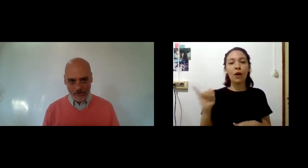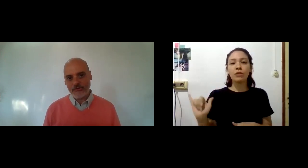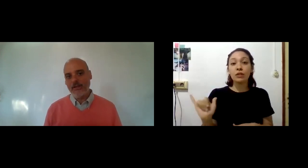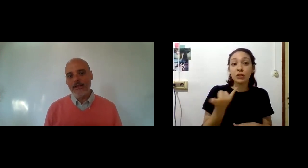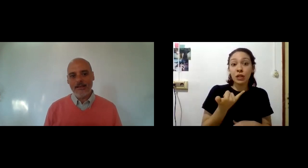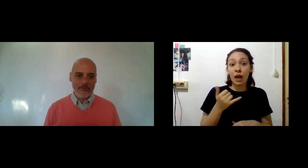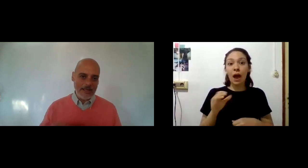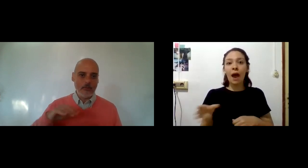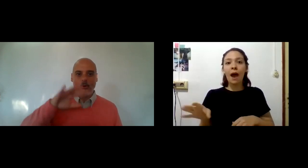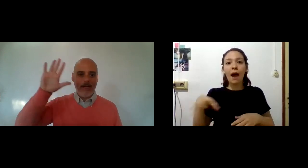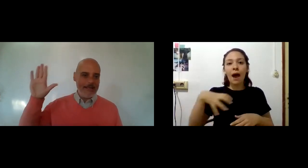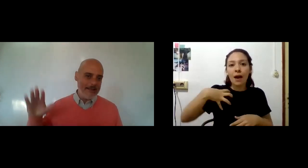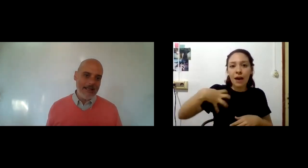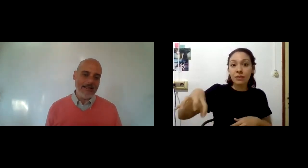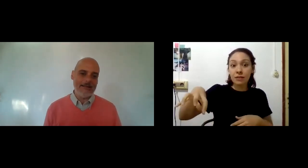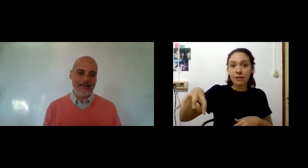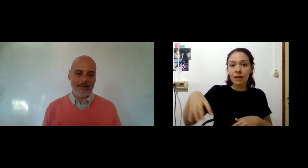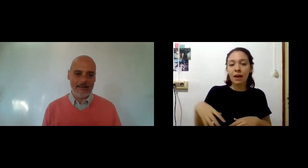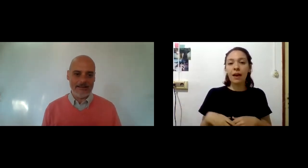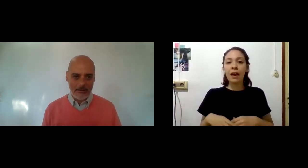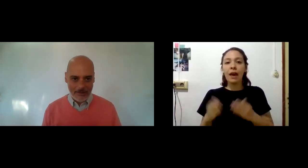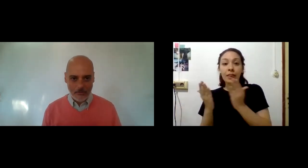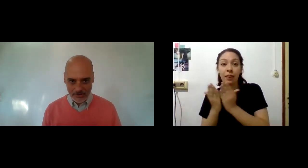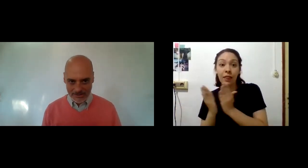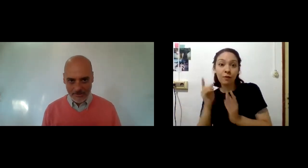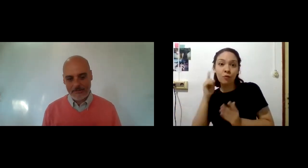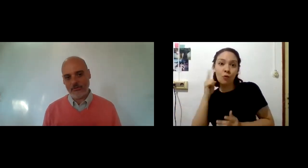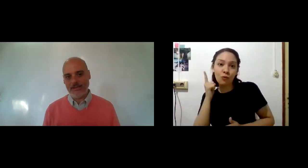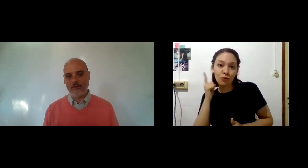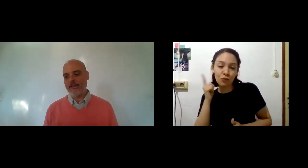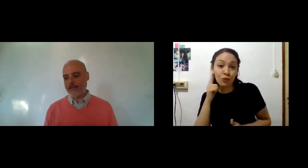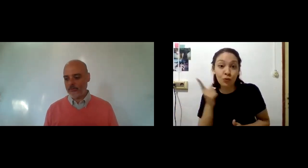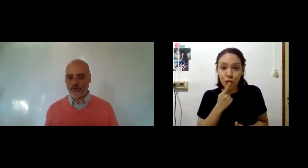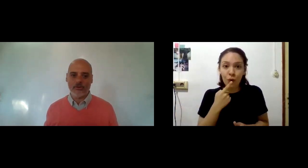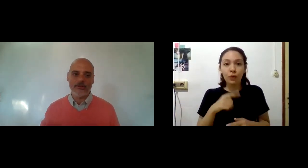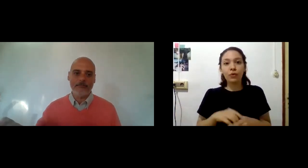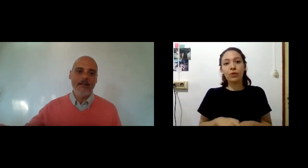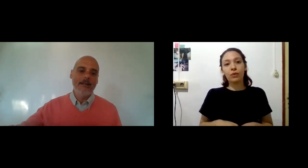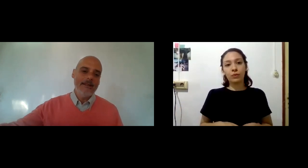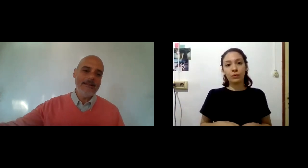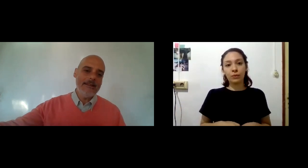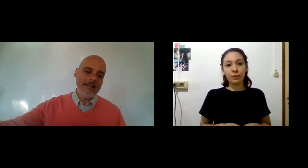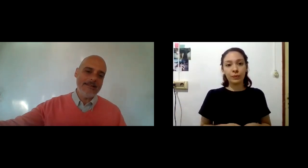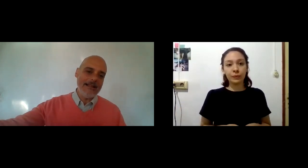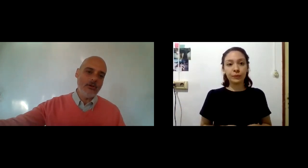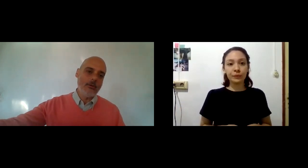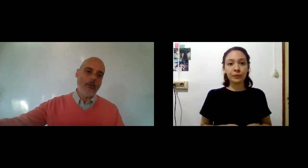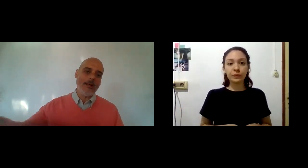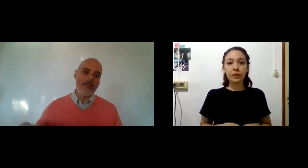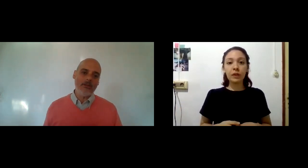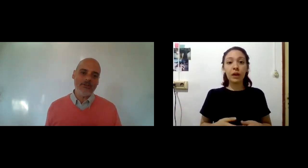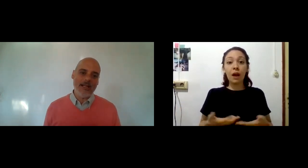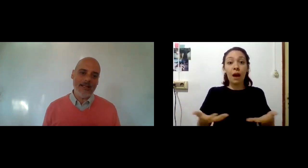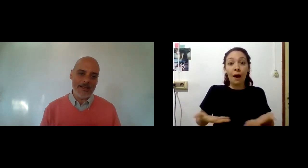estudios sordos, que es un área un poco más general, y ya voy a hablar un poquito del tema sobre esto, del área de estudios sordos. Y en Salto